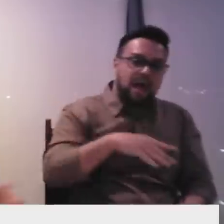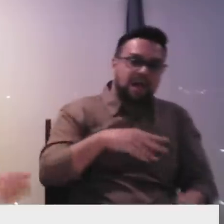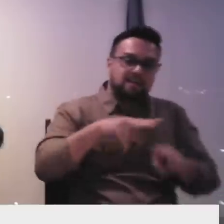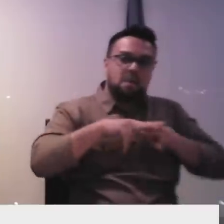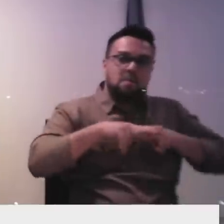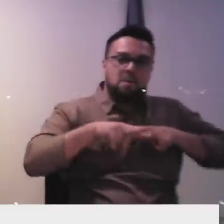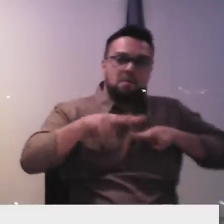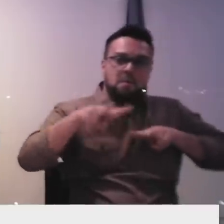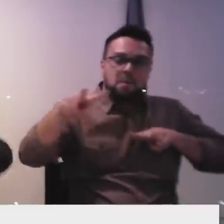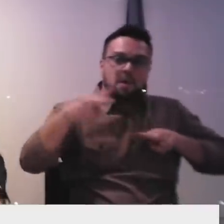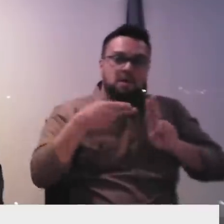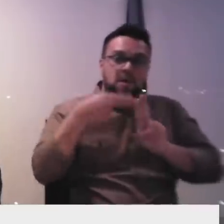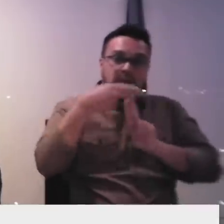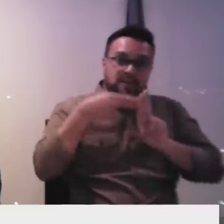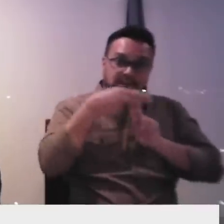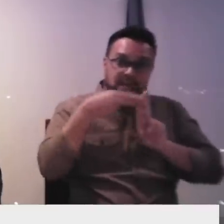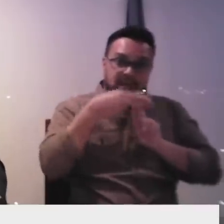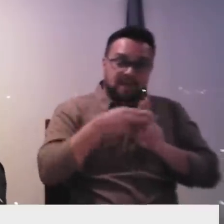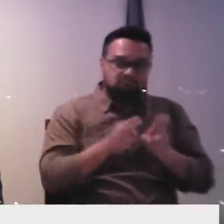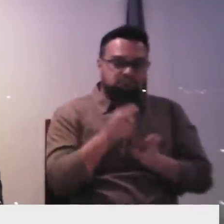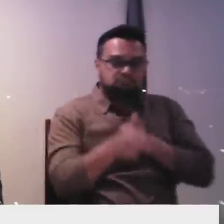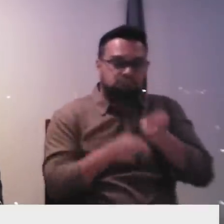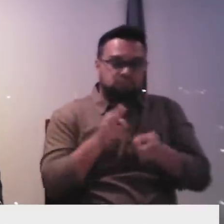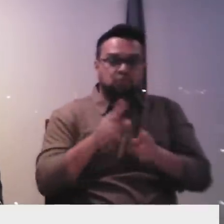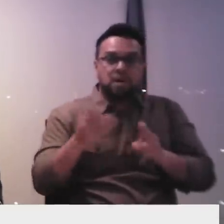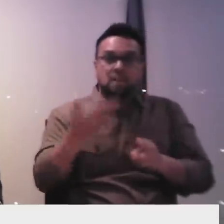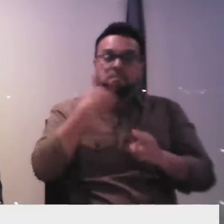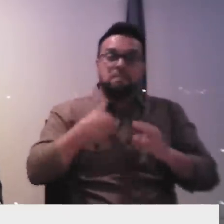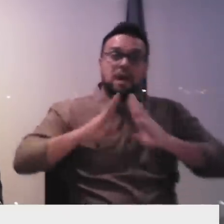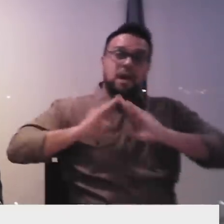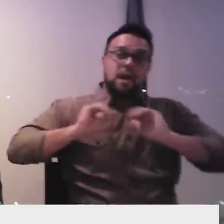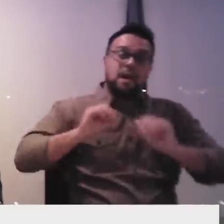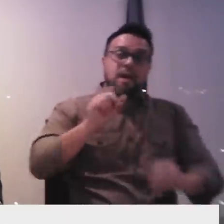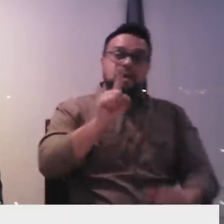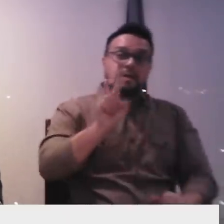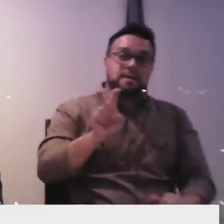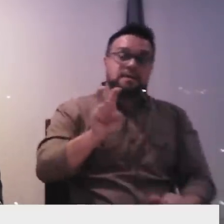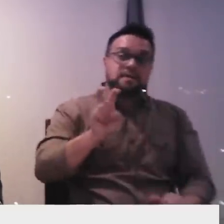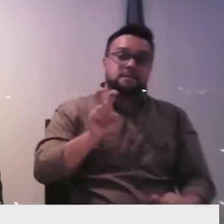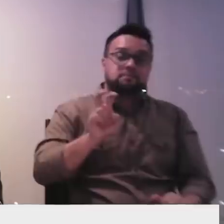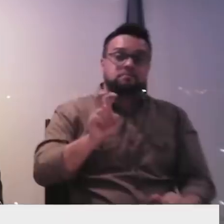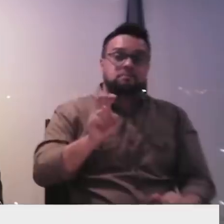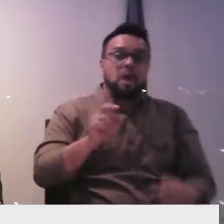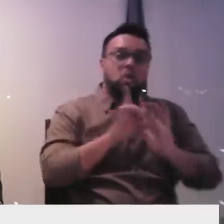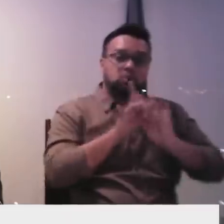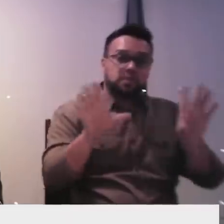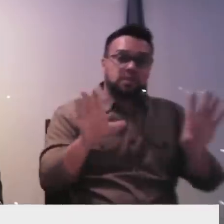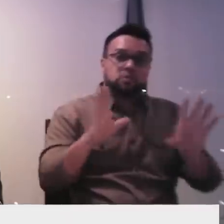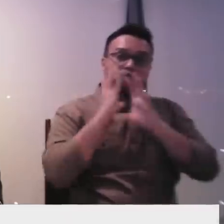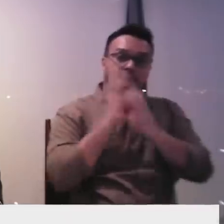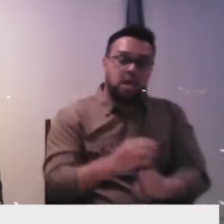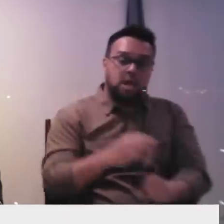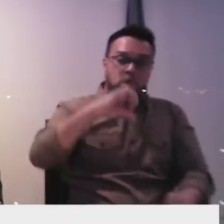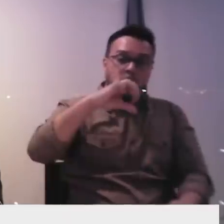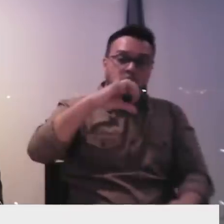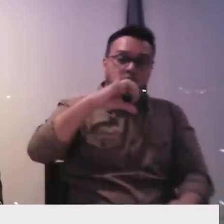Nós recebemos 15 pedidos de autorização e a gente já está chegando a 90 bilhões de reais em contratos que